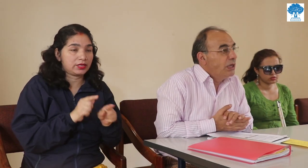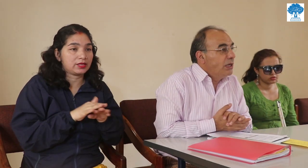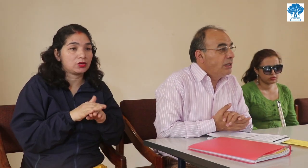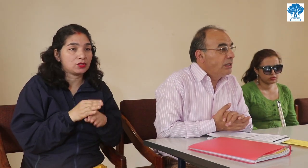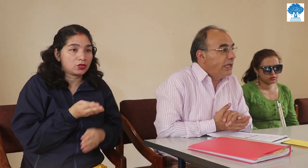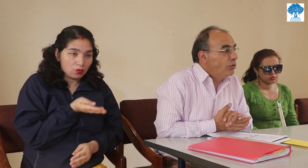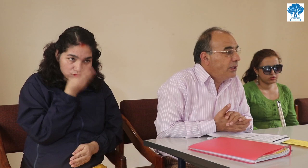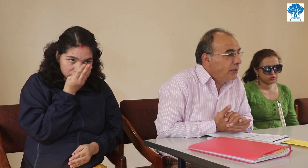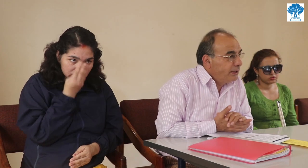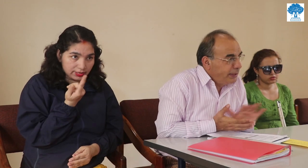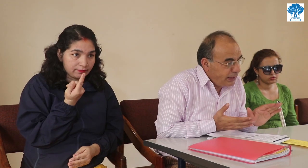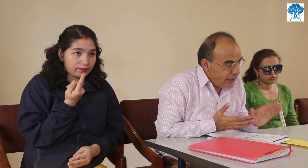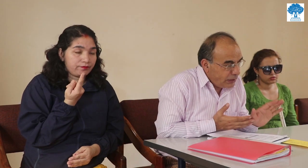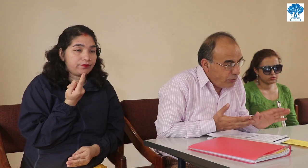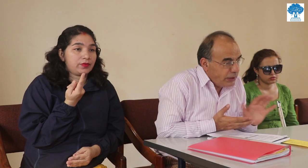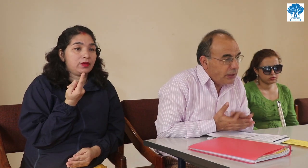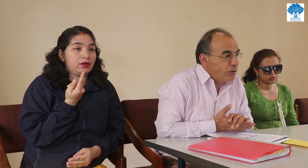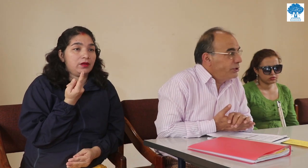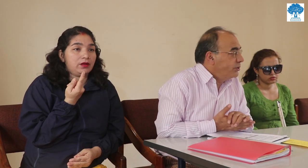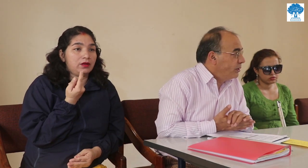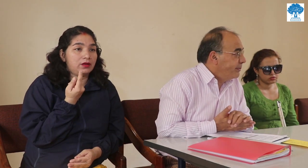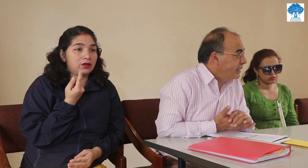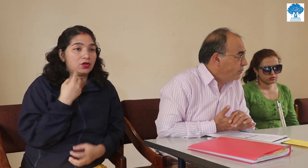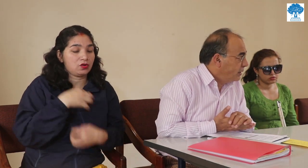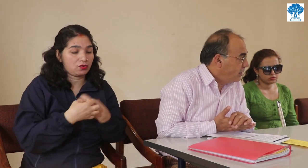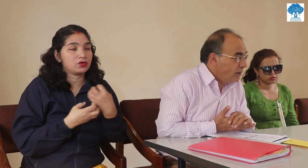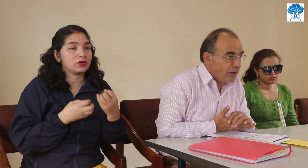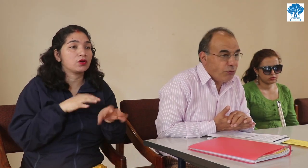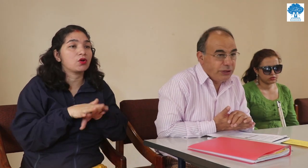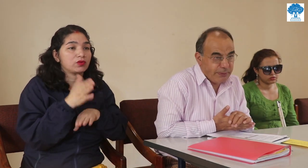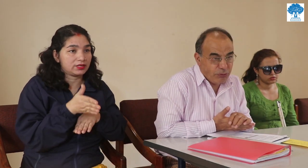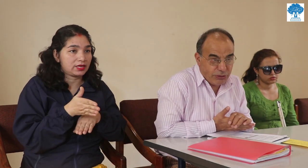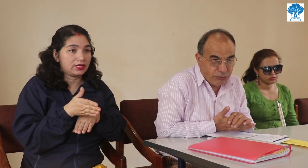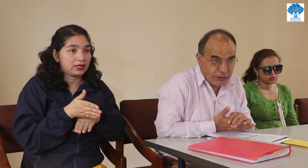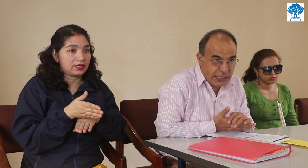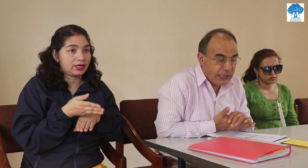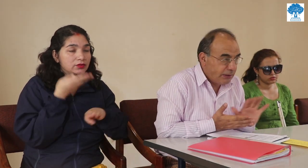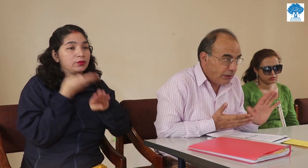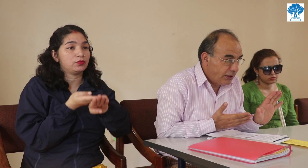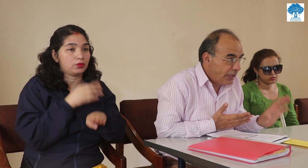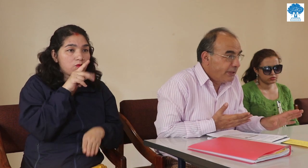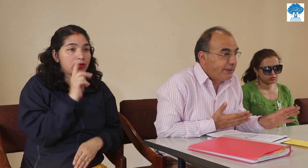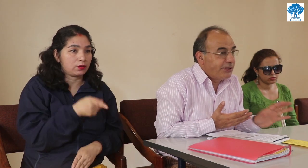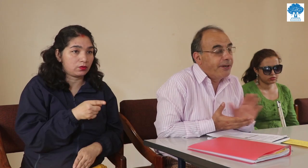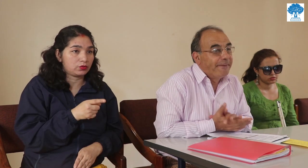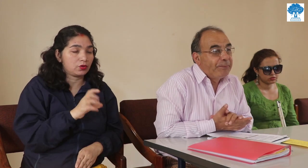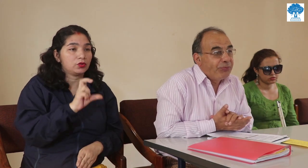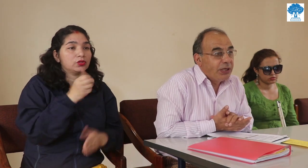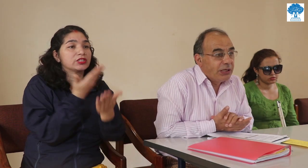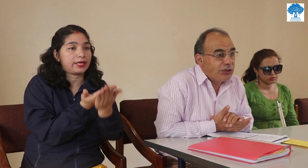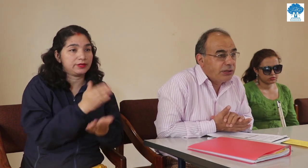कन्ट्रिजहरू र क्याथोलिक एकदमै क्याथोलिक कन्ट्रिजहरूले पनि यसको चाहिँ अपोजिटमा बोलेको त्यहाँ दस्तावेजमा छ.